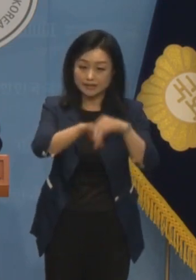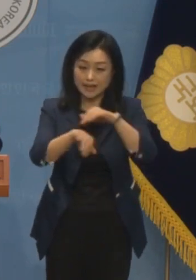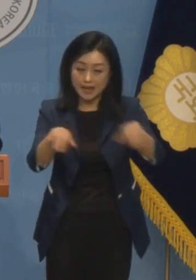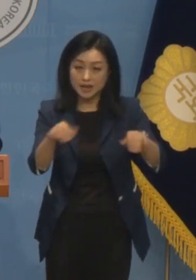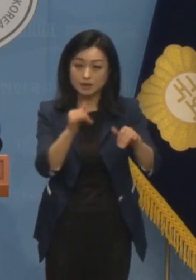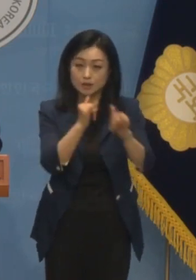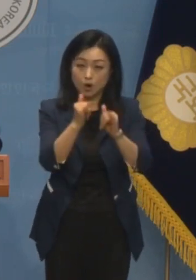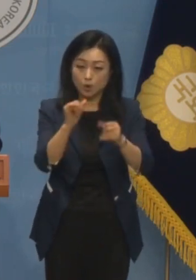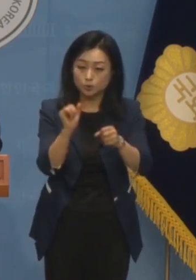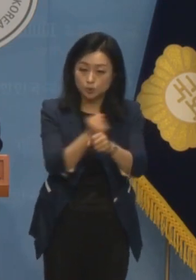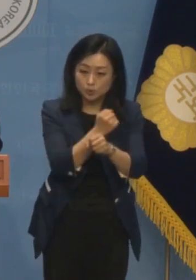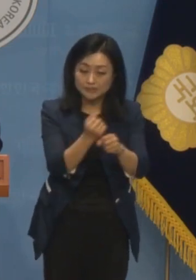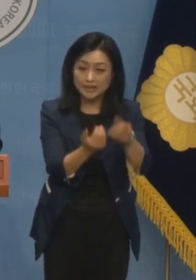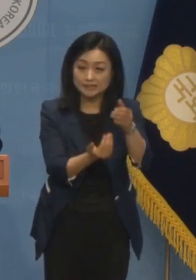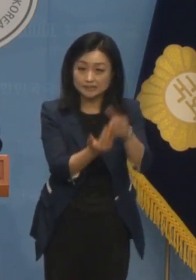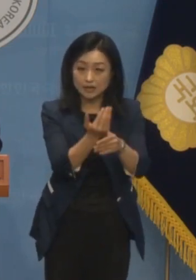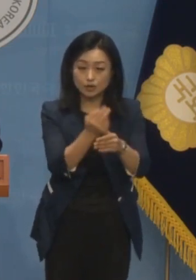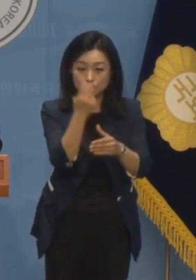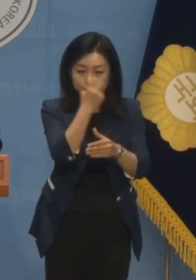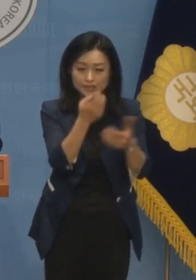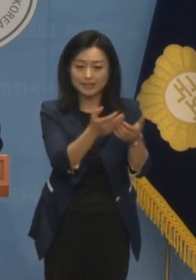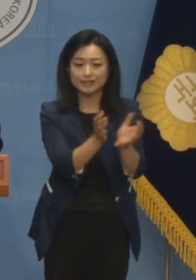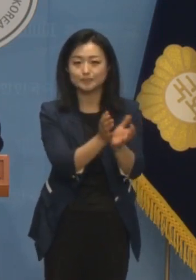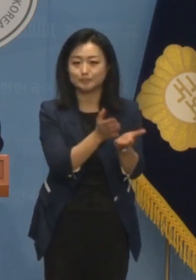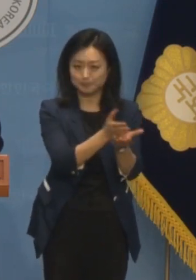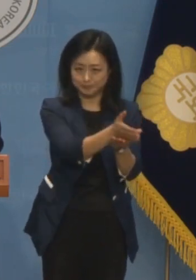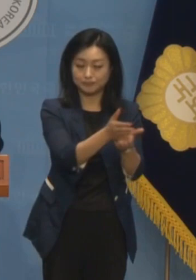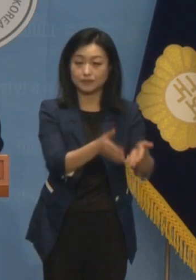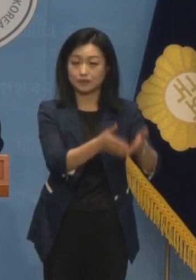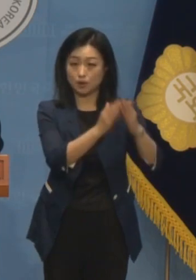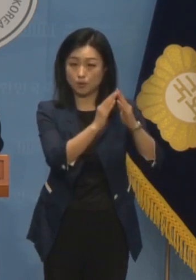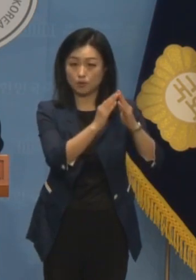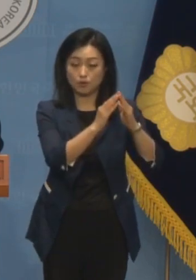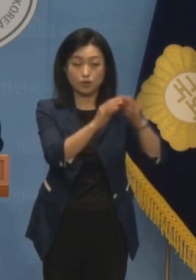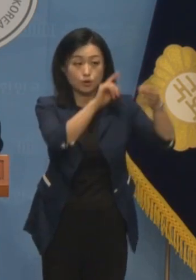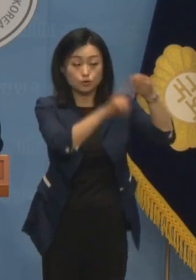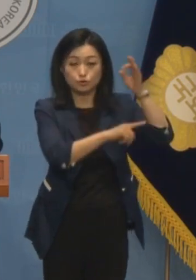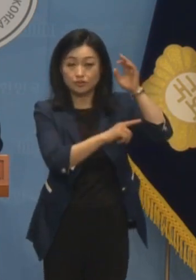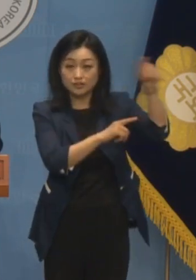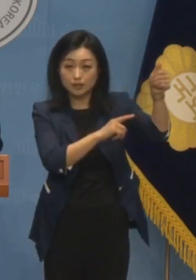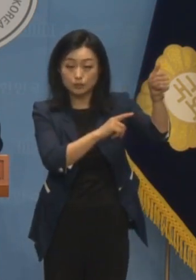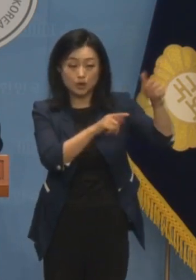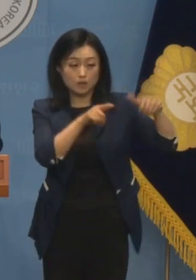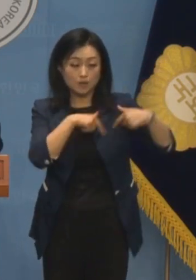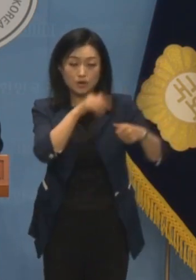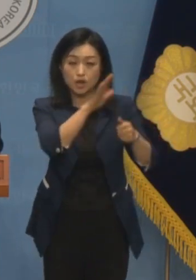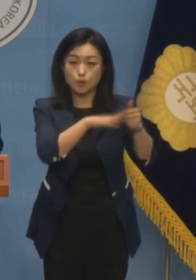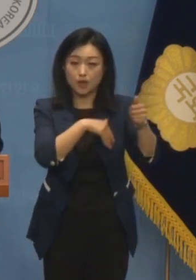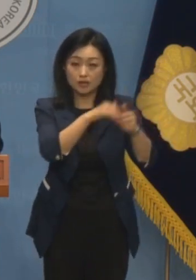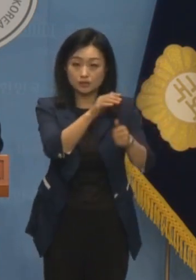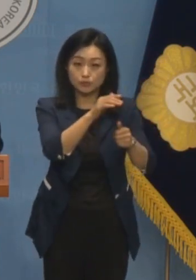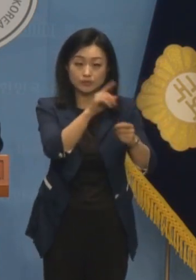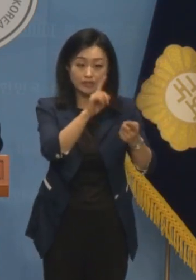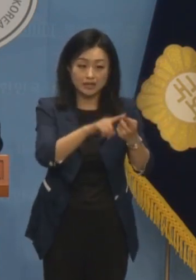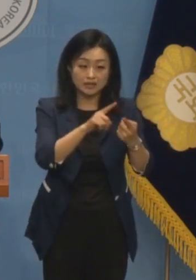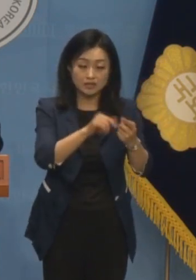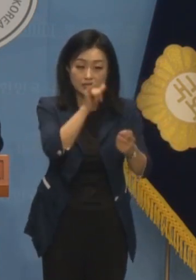여론 조작 사건 특별수사팀을 구성해 윤석열 대통령 명예훼손 사건을 수사하고